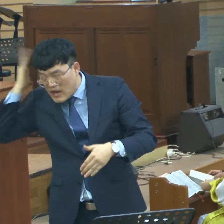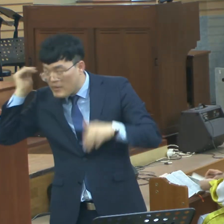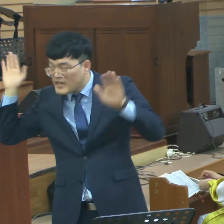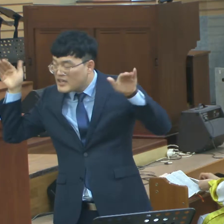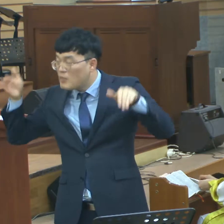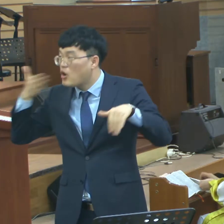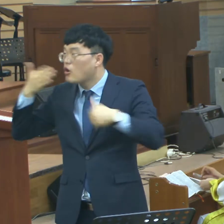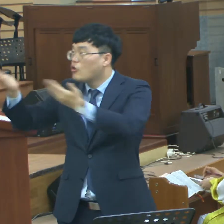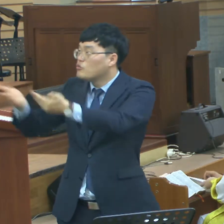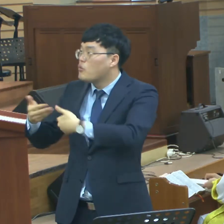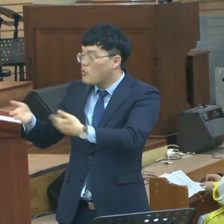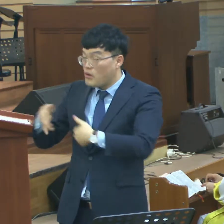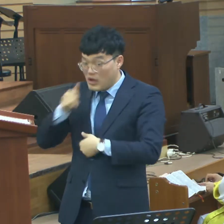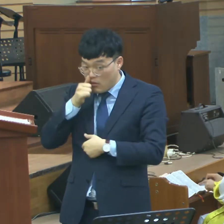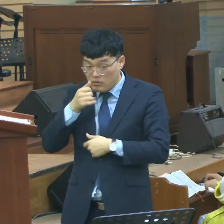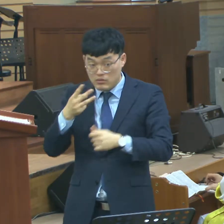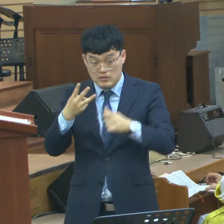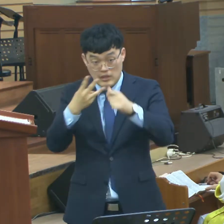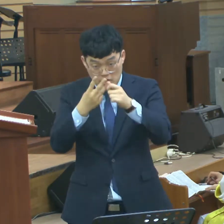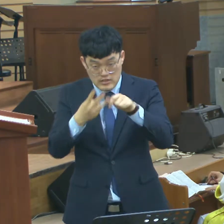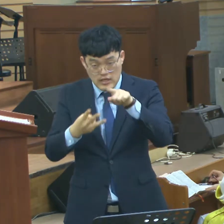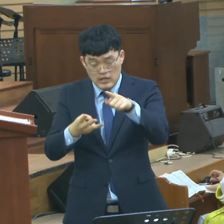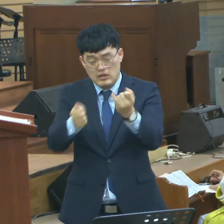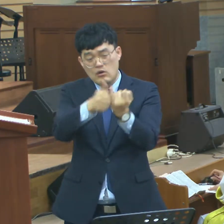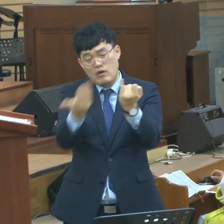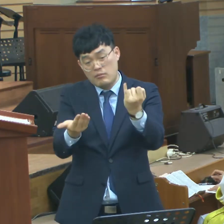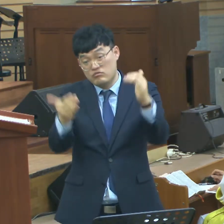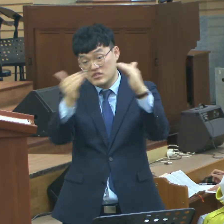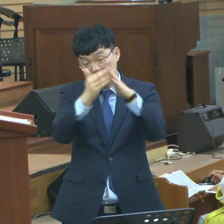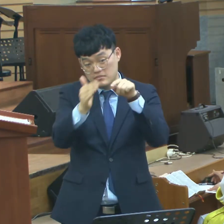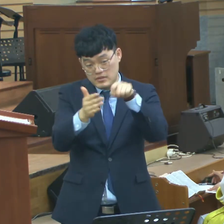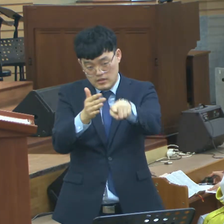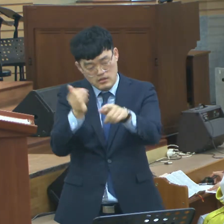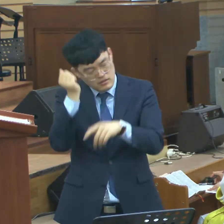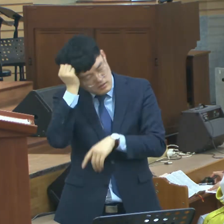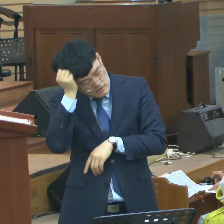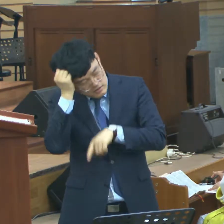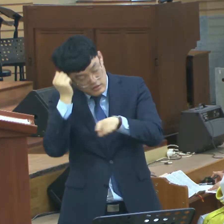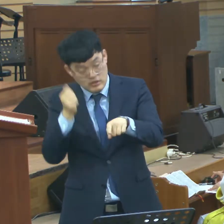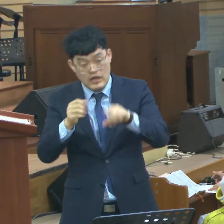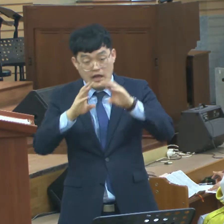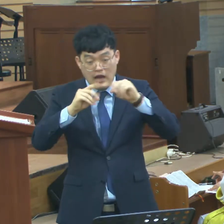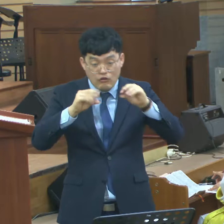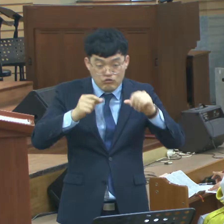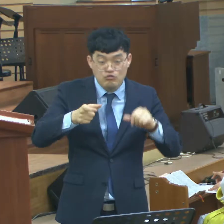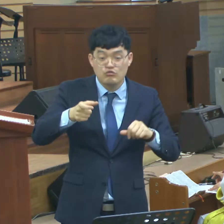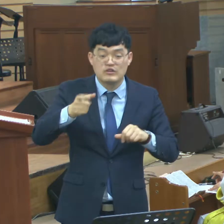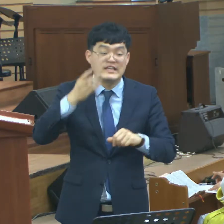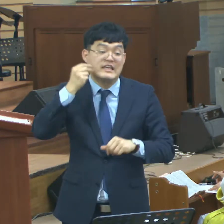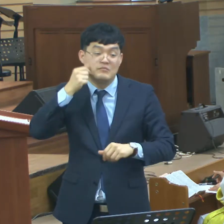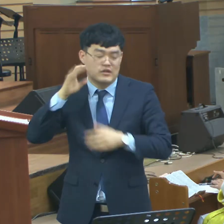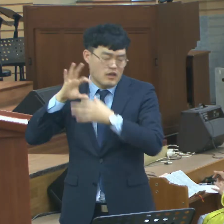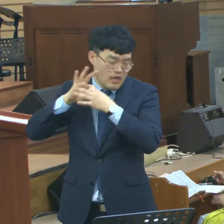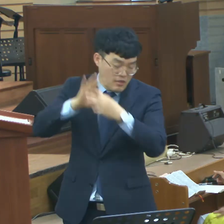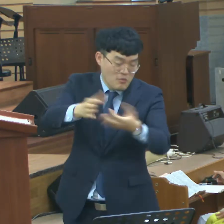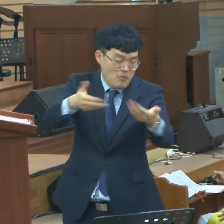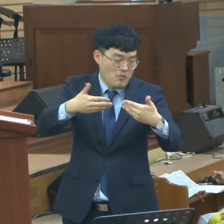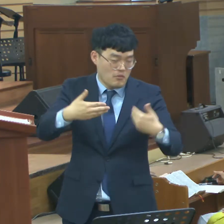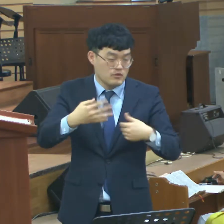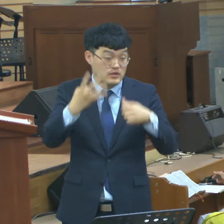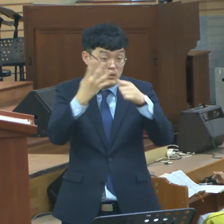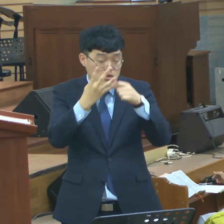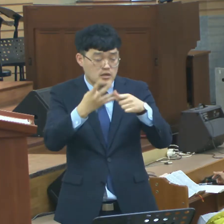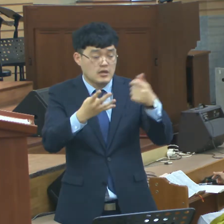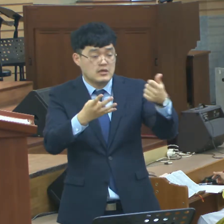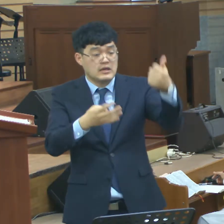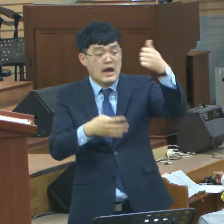사르밧 가브엘 집에 갔는데 그 집에 통의 가루와 병의 기름이 끊이지 않고 계속 공급됐죠. 그리고 네 번째,